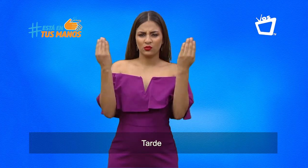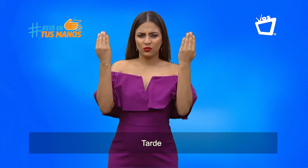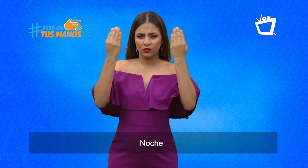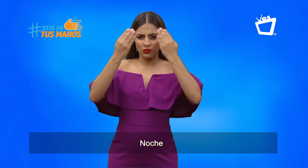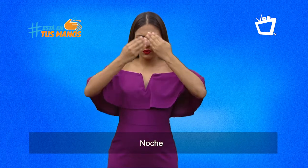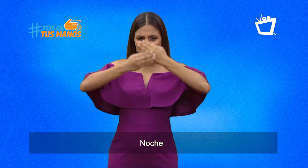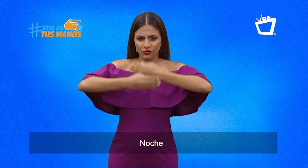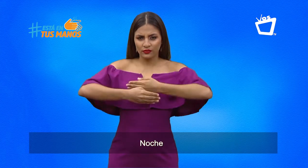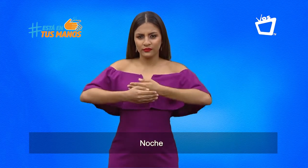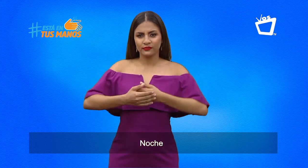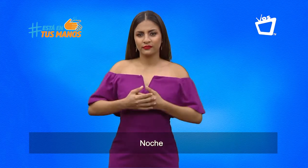noche